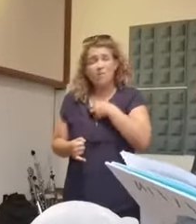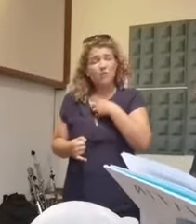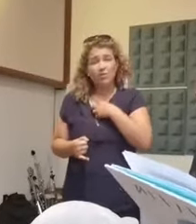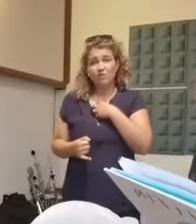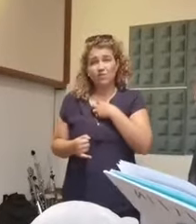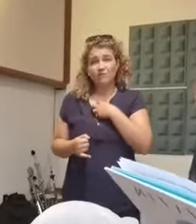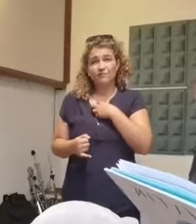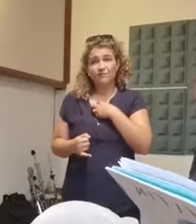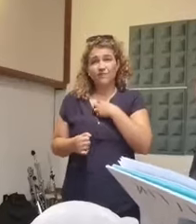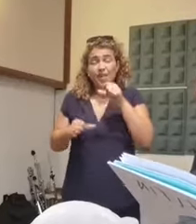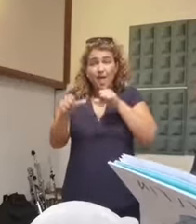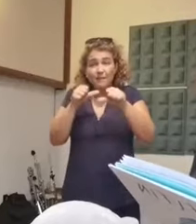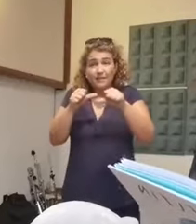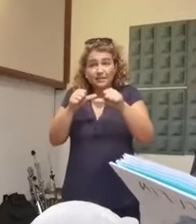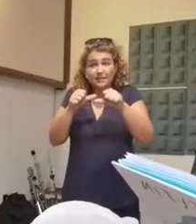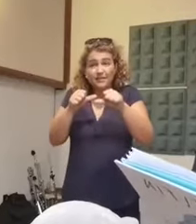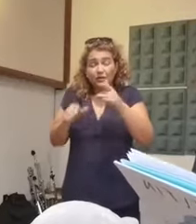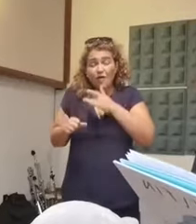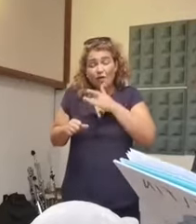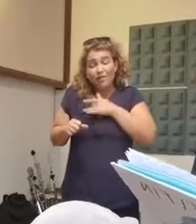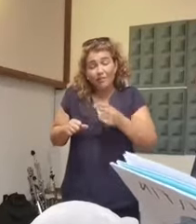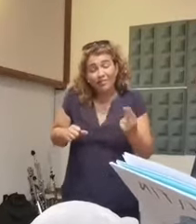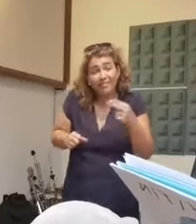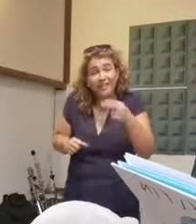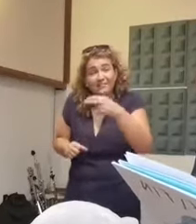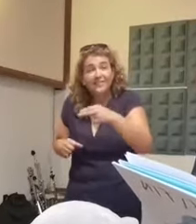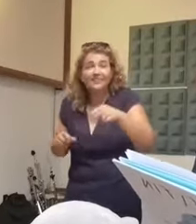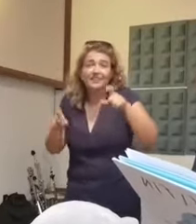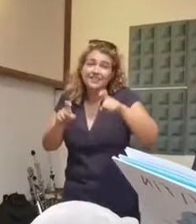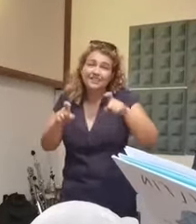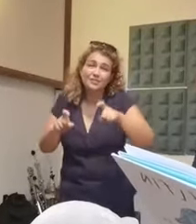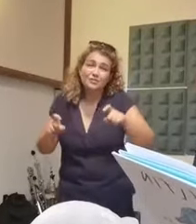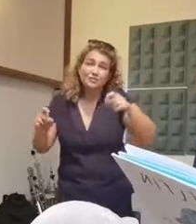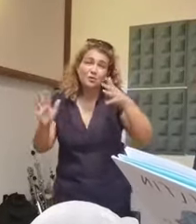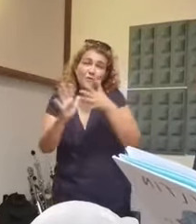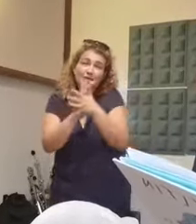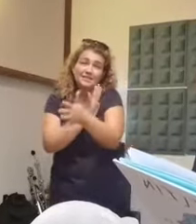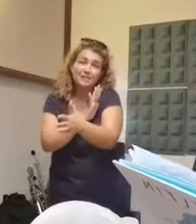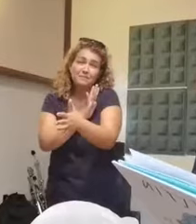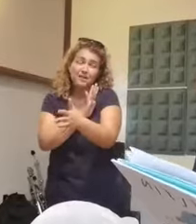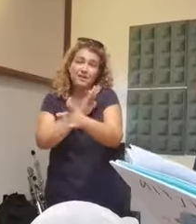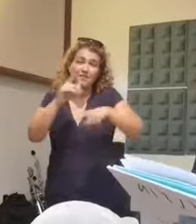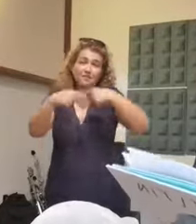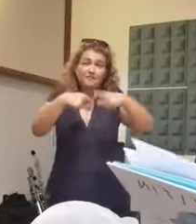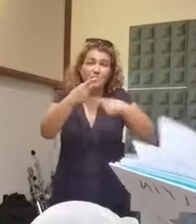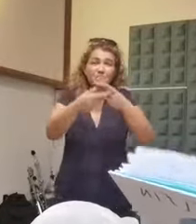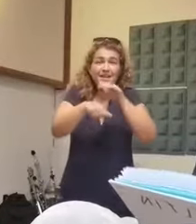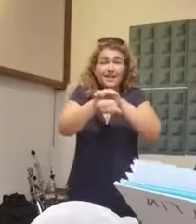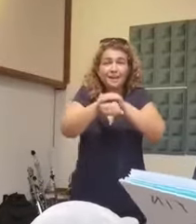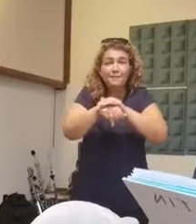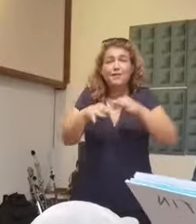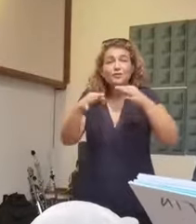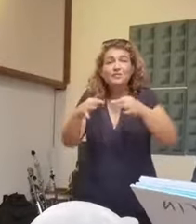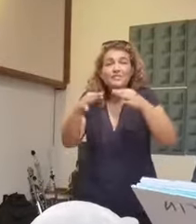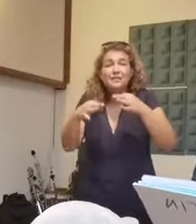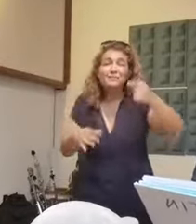En ese instante, su corazón descansó para siempre. Su familia y sus amigos lo tendrían